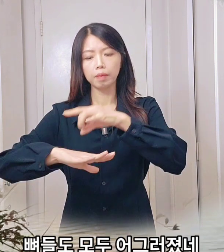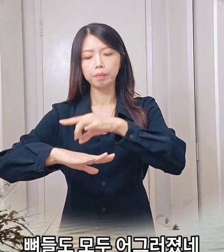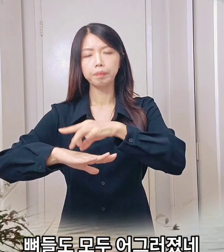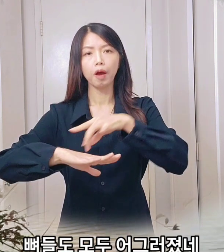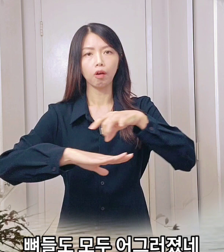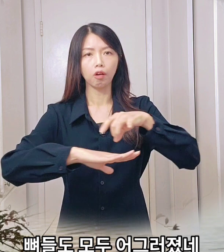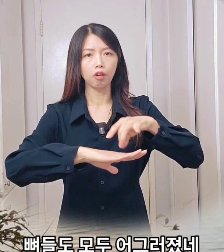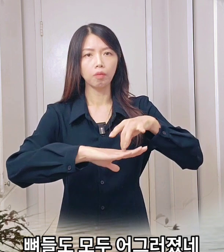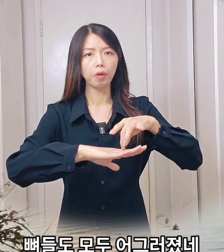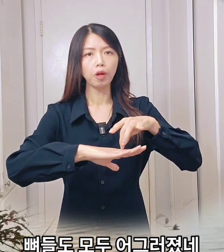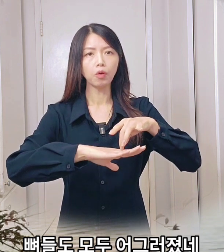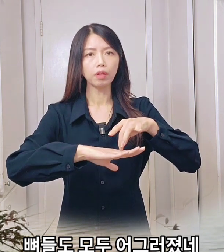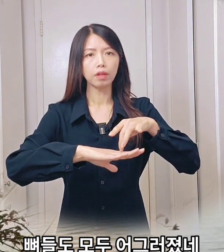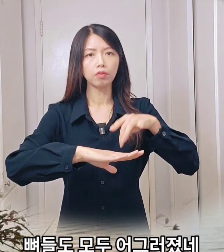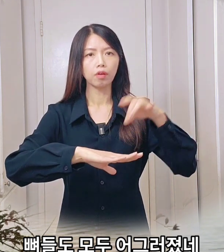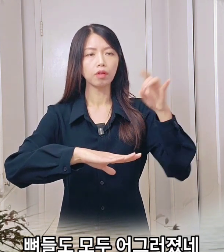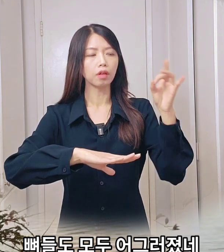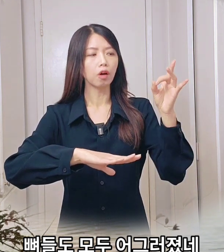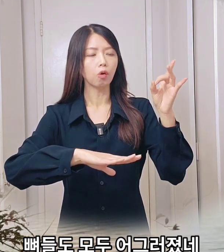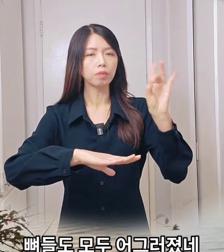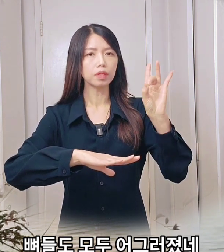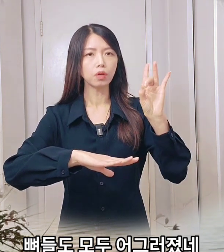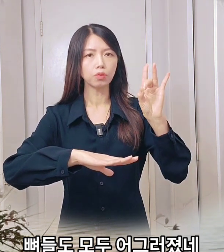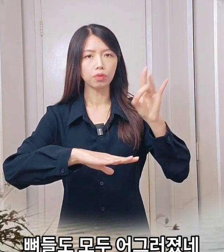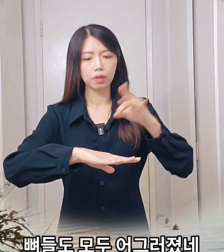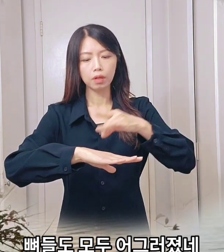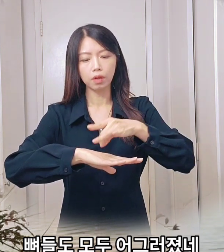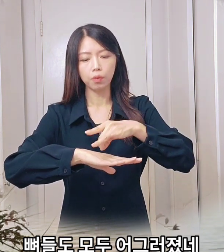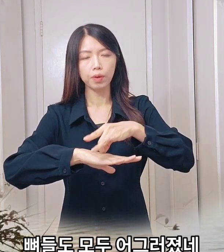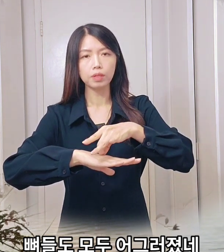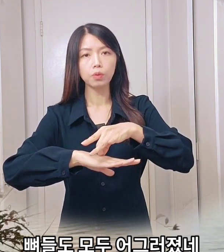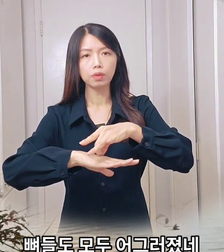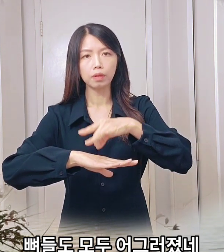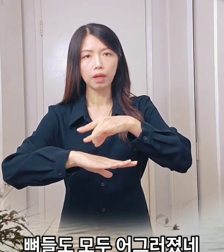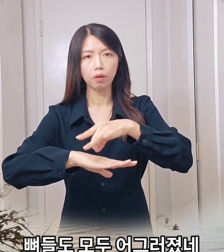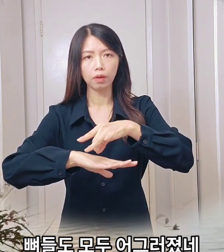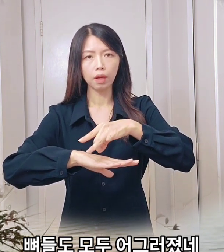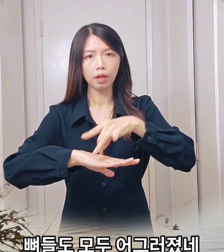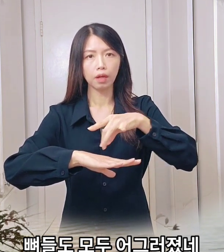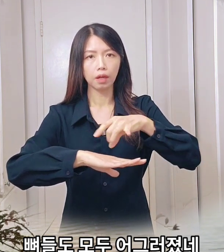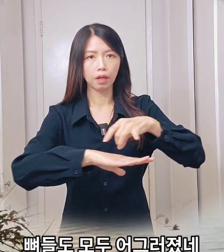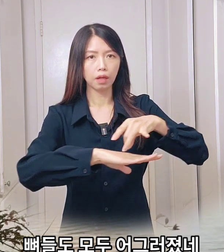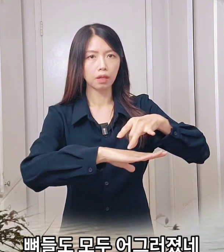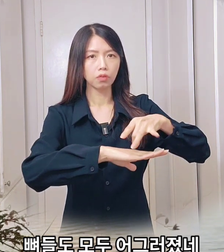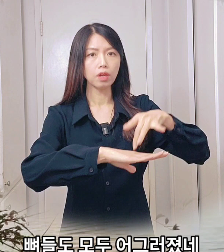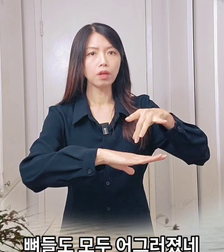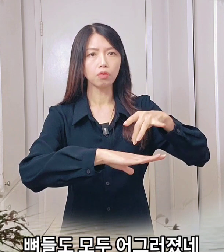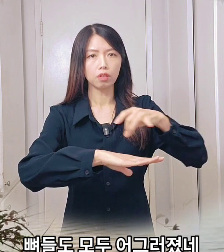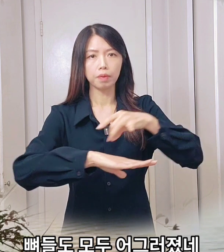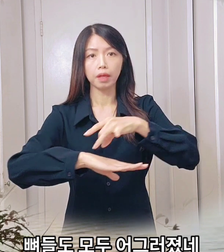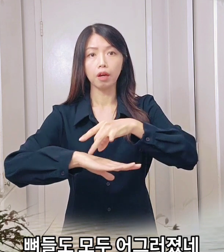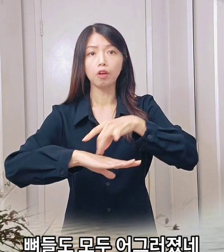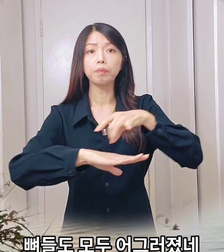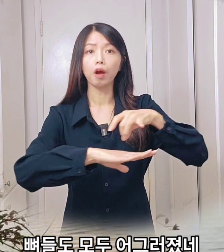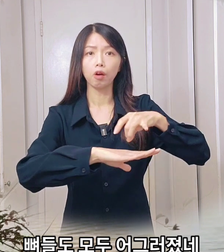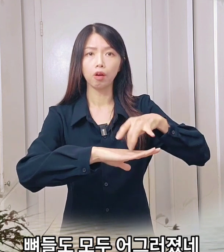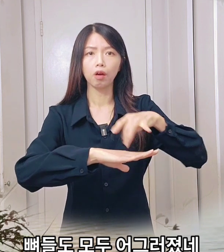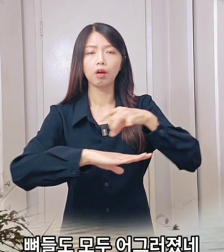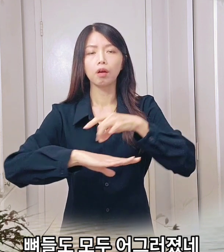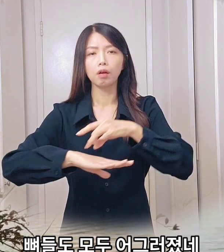온몸의 뼈라고 하는 뜻의 수어는 엄지하고 중지를 왼손등에 이렇게 튕겨주시면 돼요.